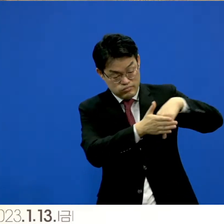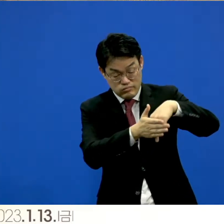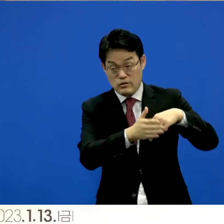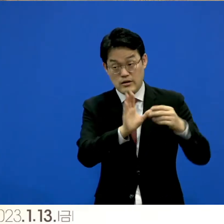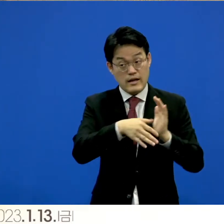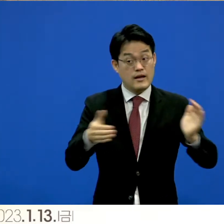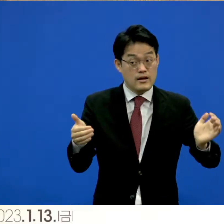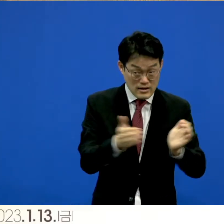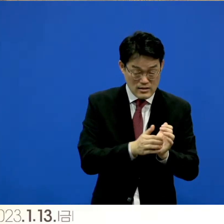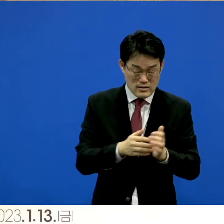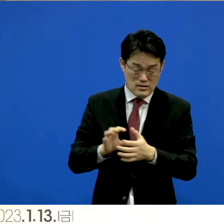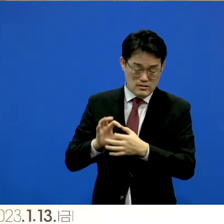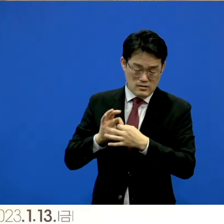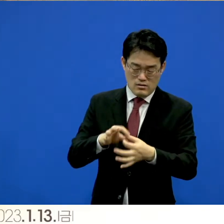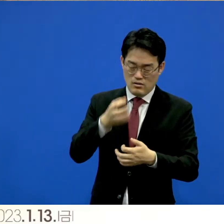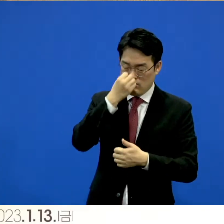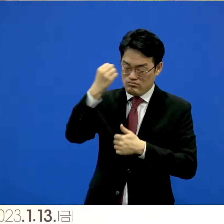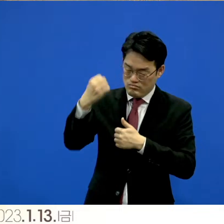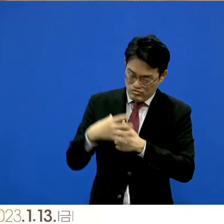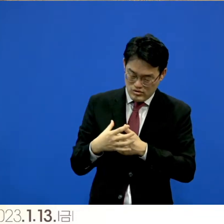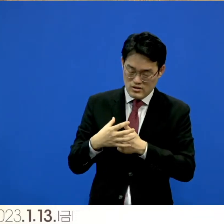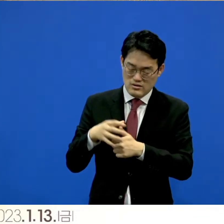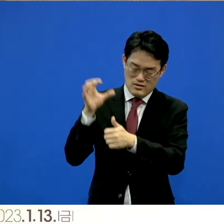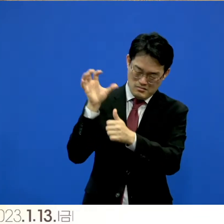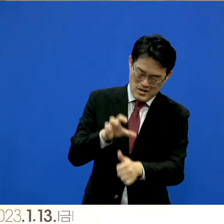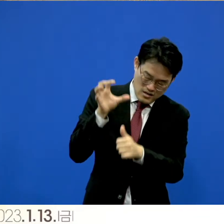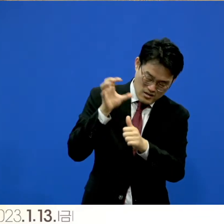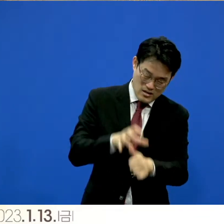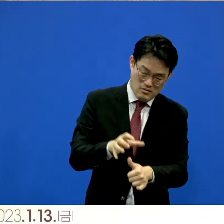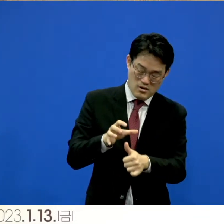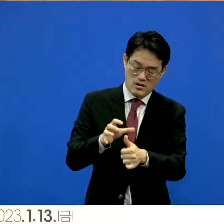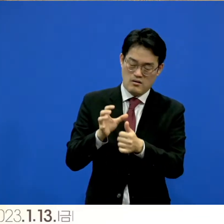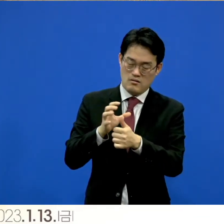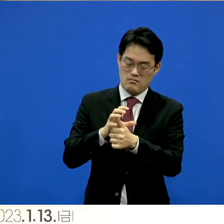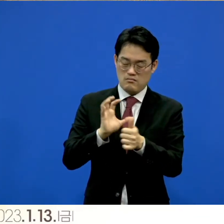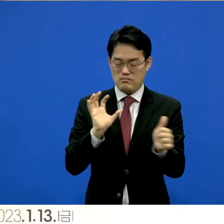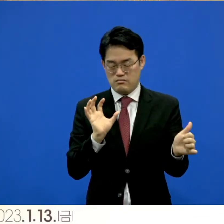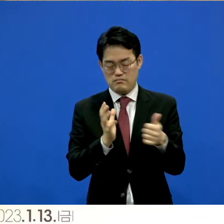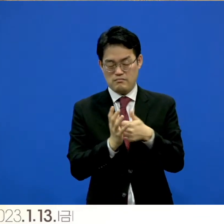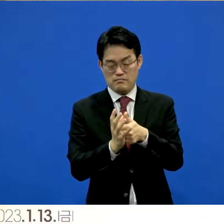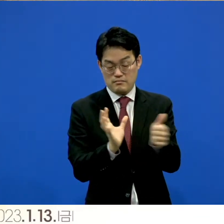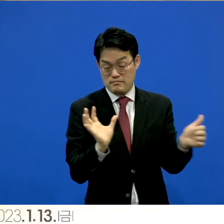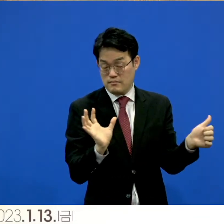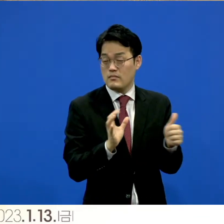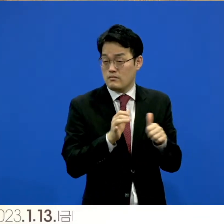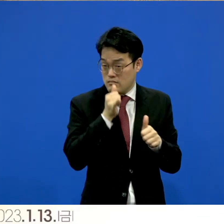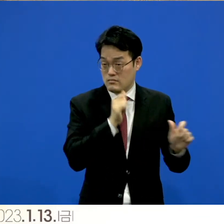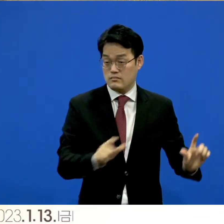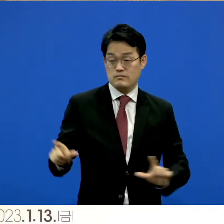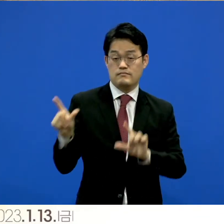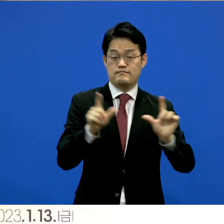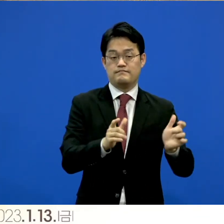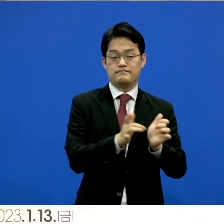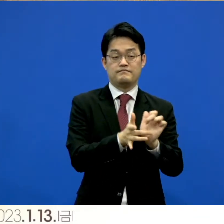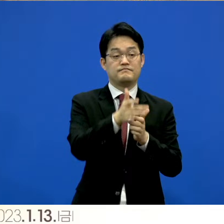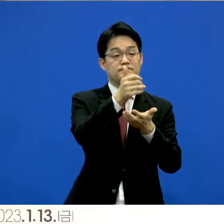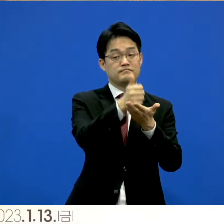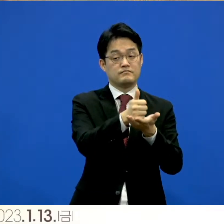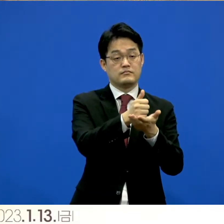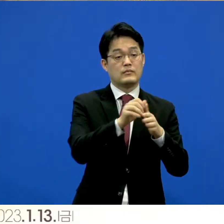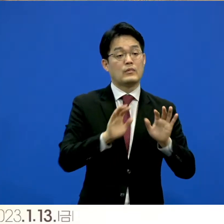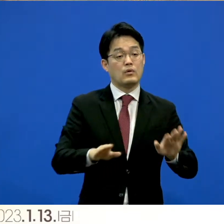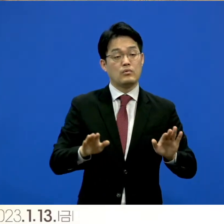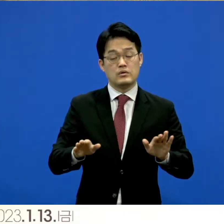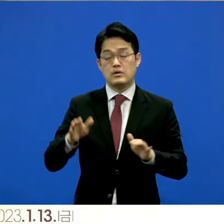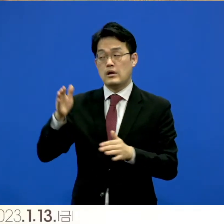박해와 배척을 당한 삶을 사셨습니다. 오늘 아버지는 두 아들로부터 거부를 당합니다.